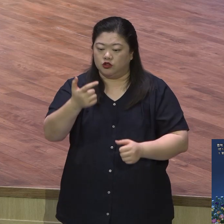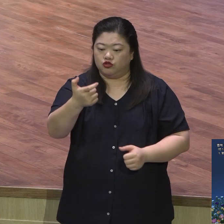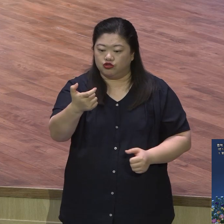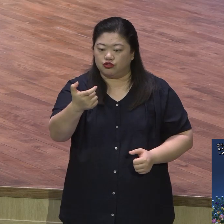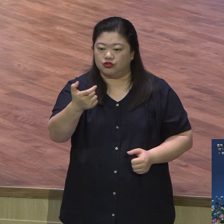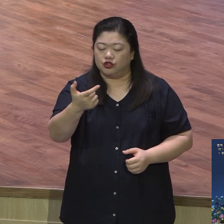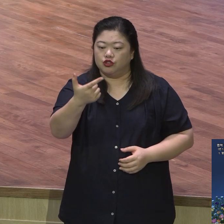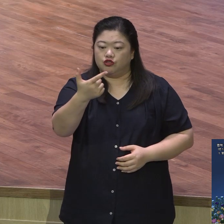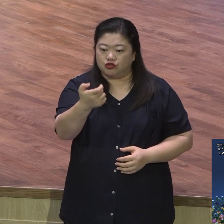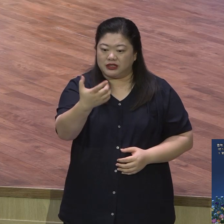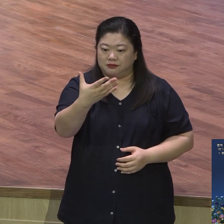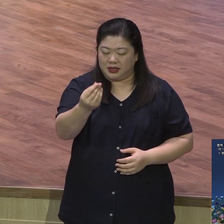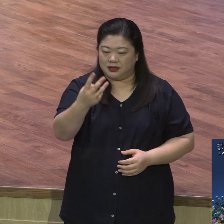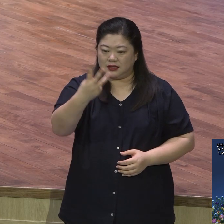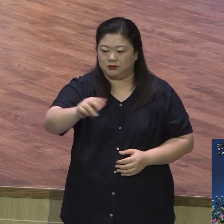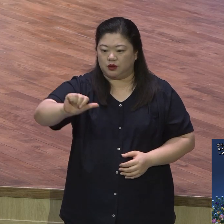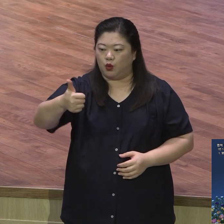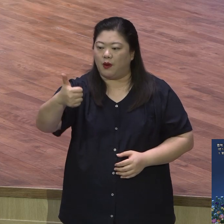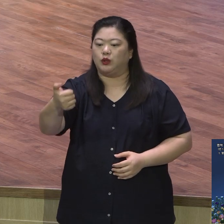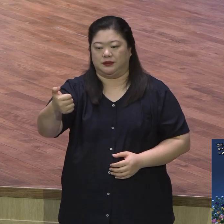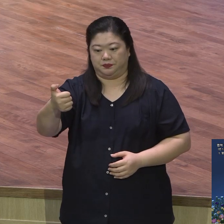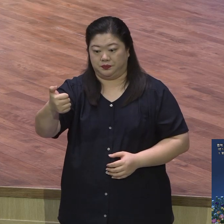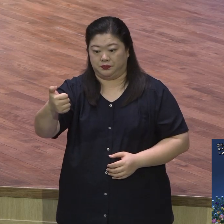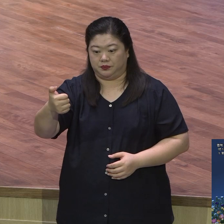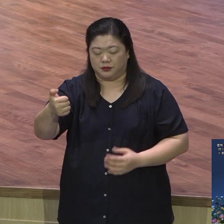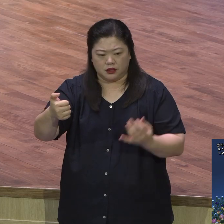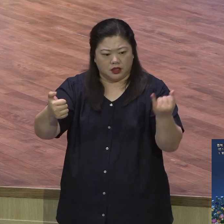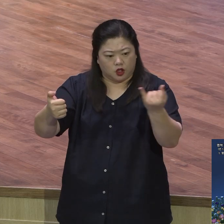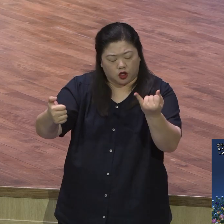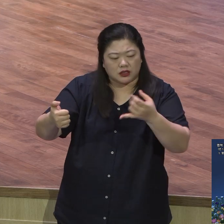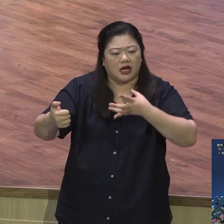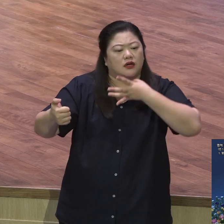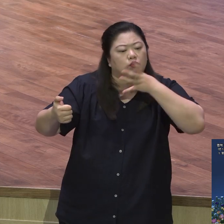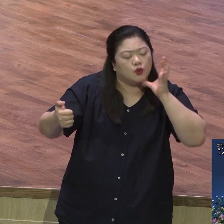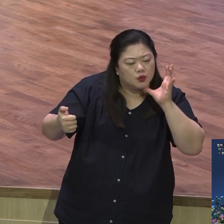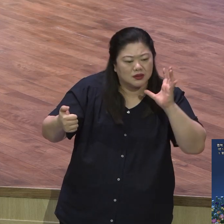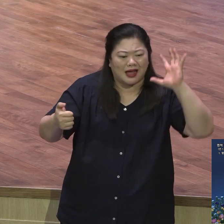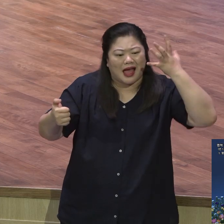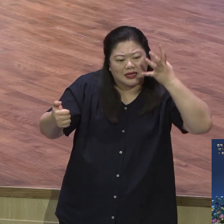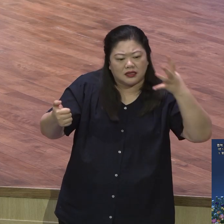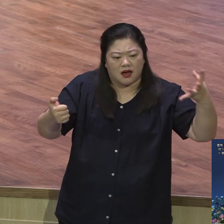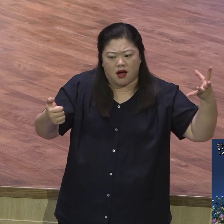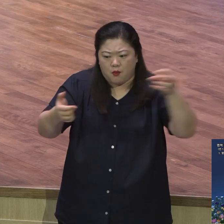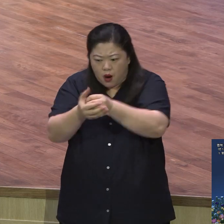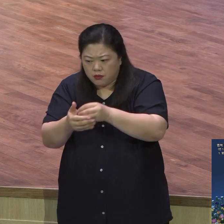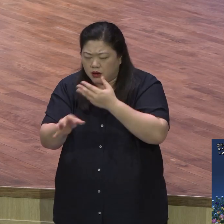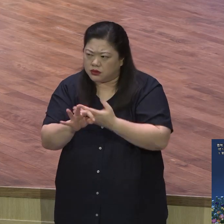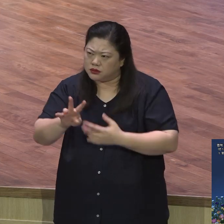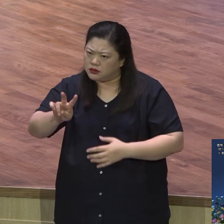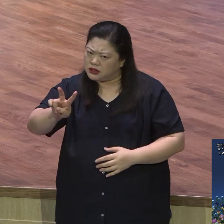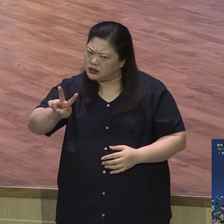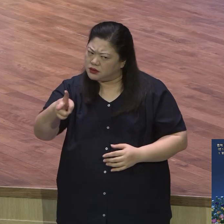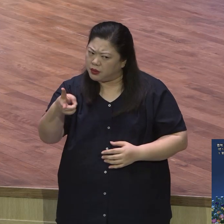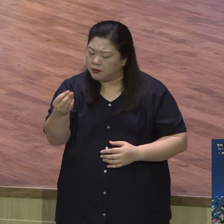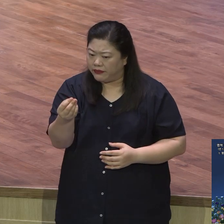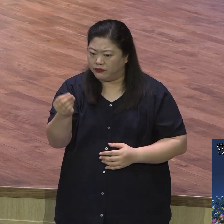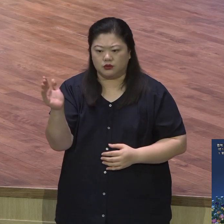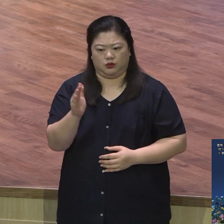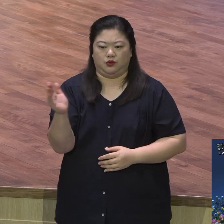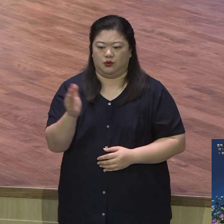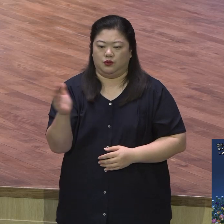3550명이니 여자 어린아이들 노인들 그렇게 계산을 하면 200만 정도가 그렇게